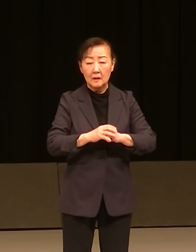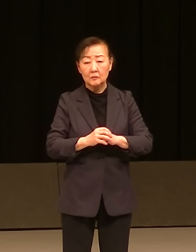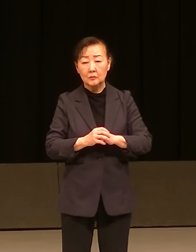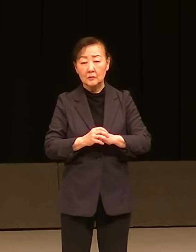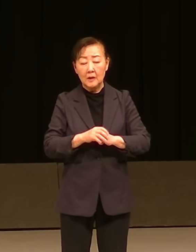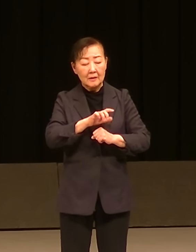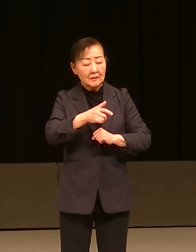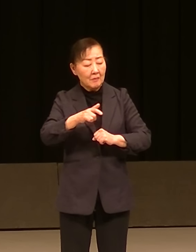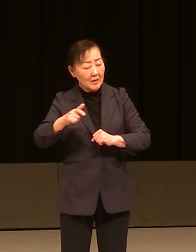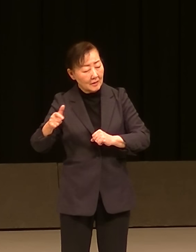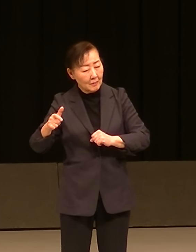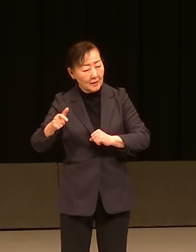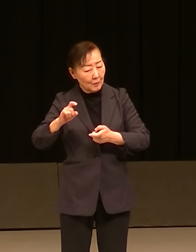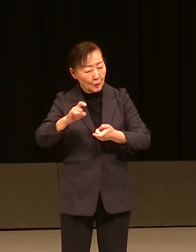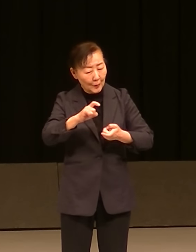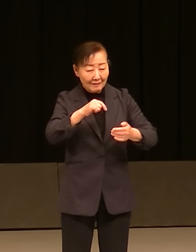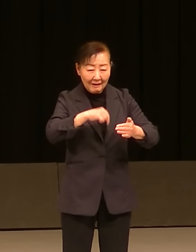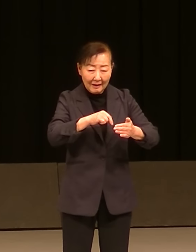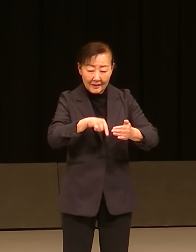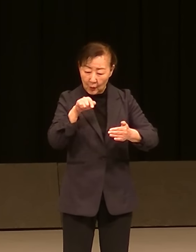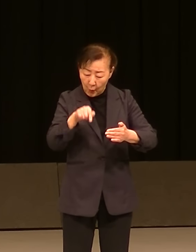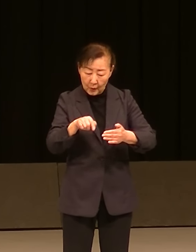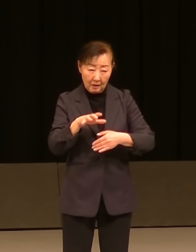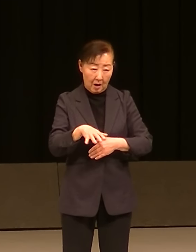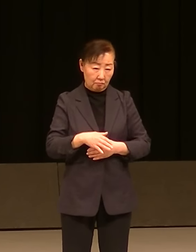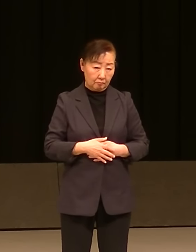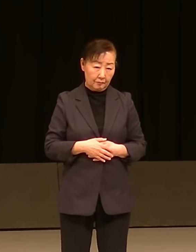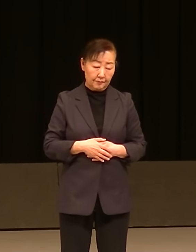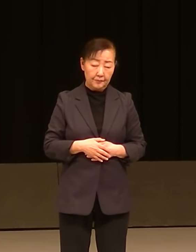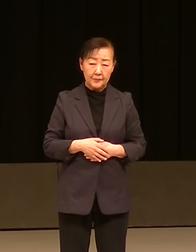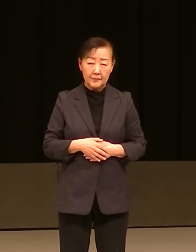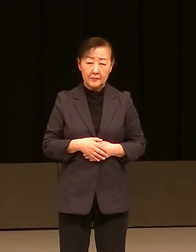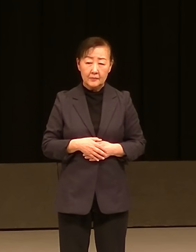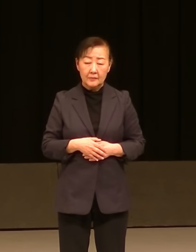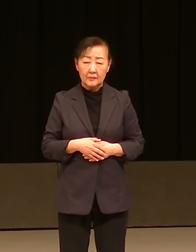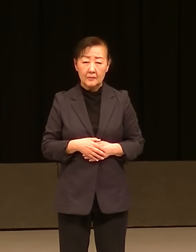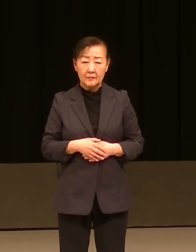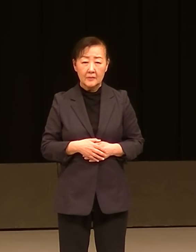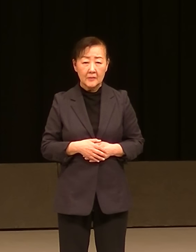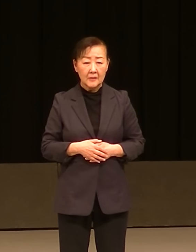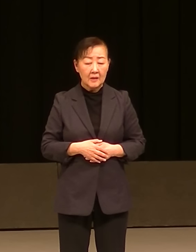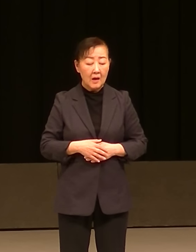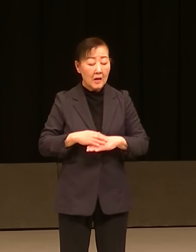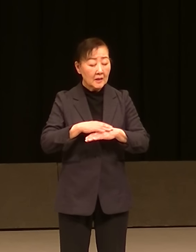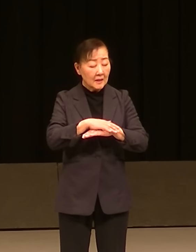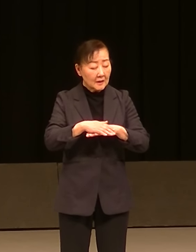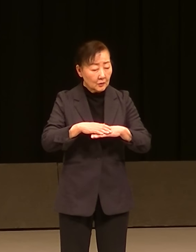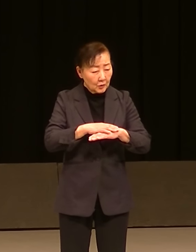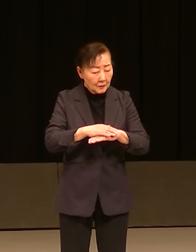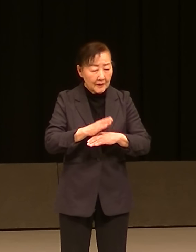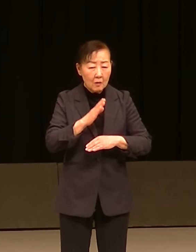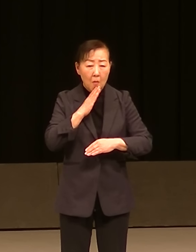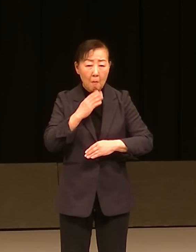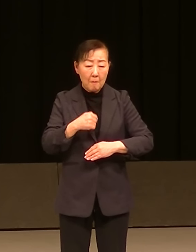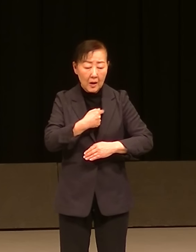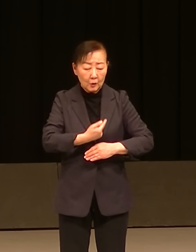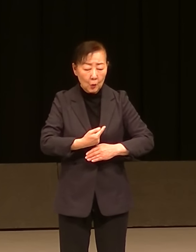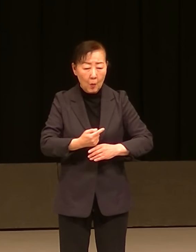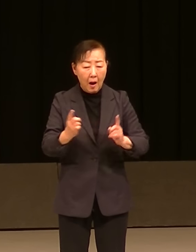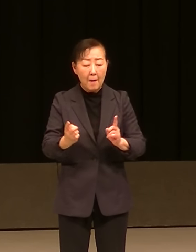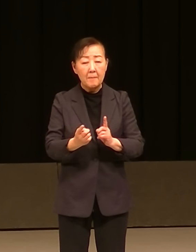さまざまなフレーズの中にこういうのがございます。慈しみと誠は巡り